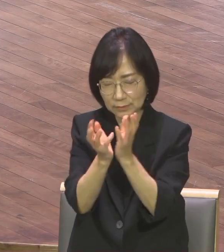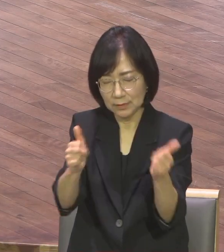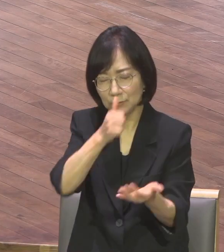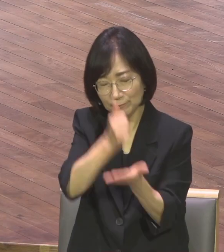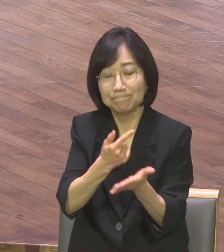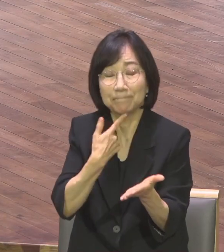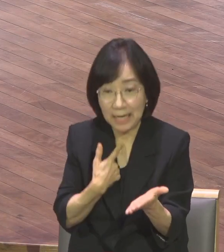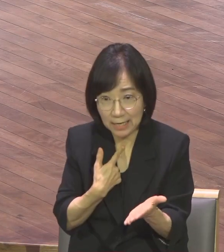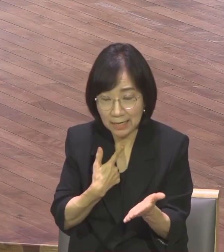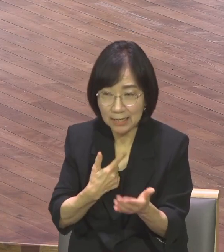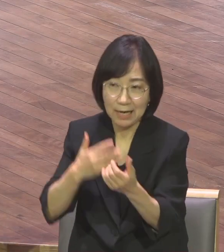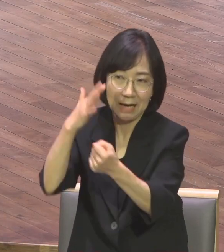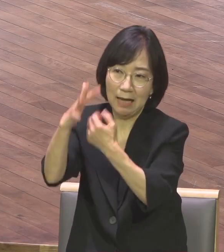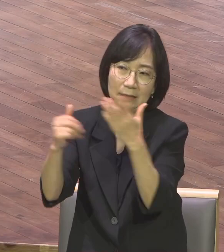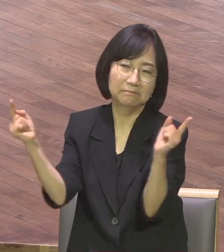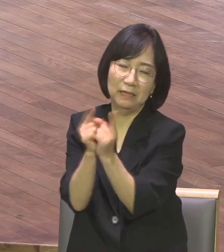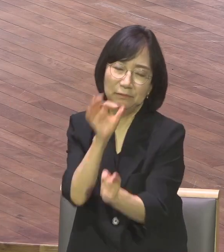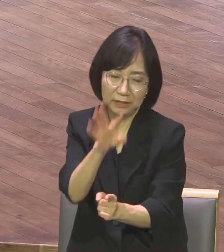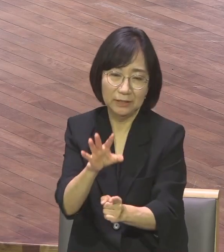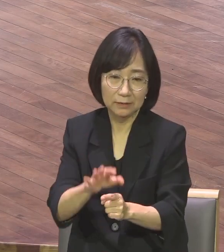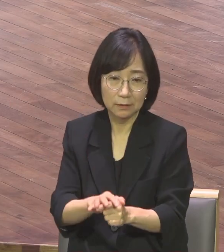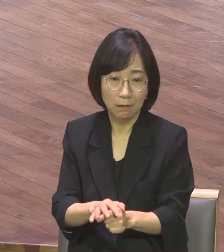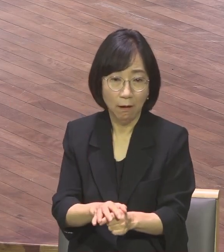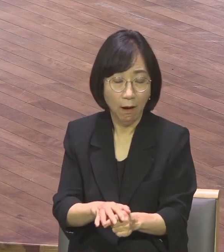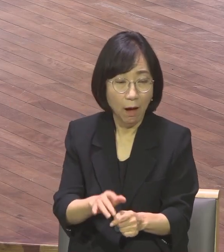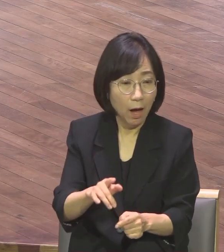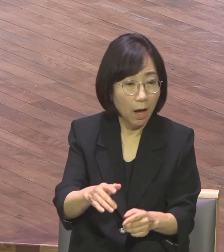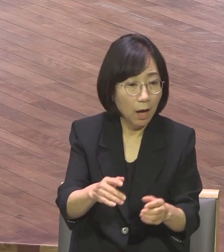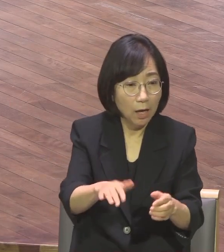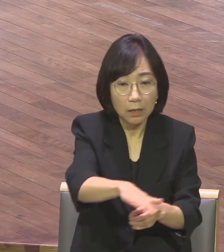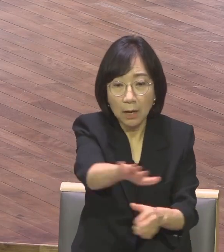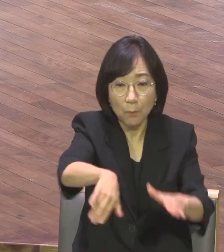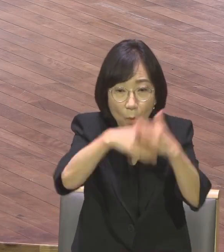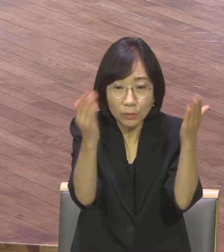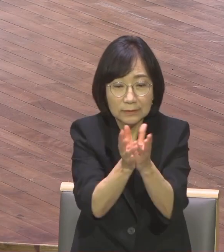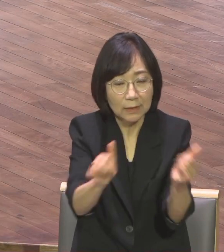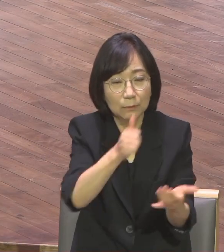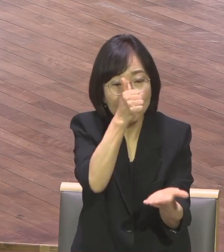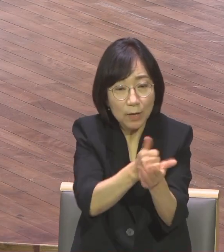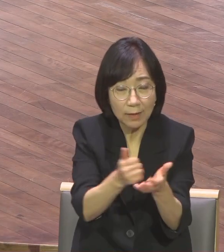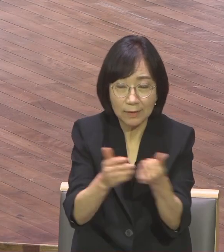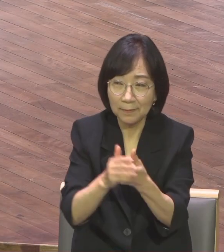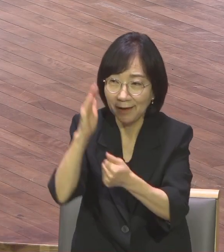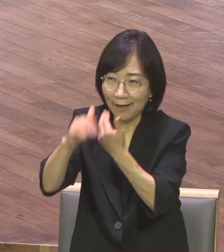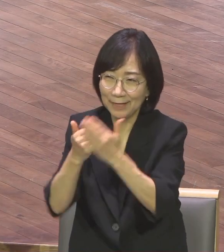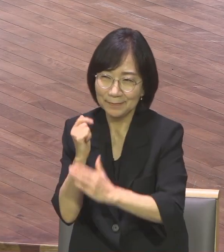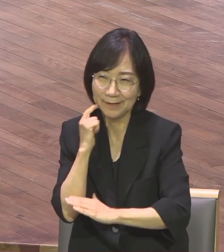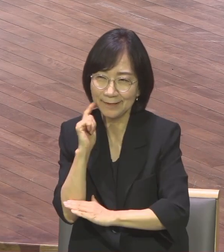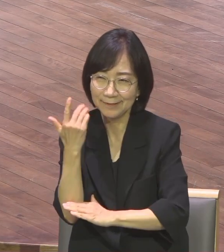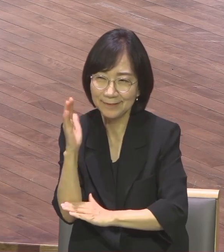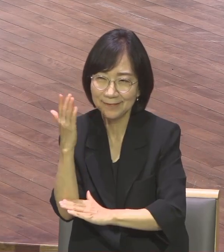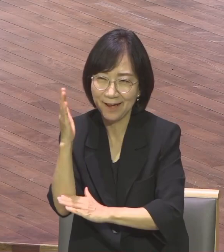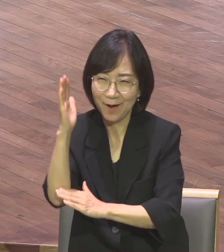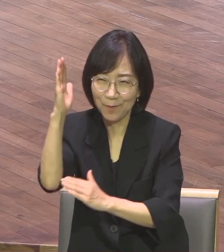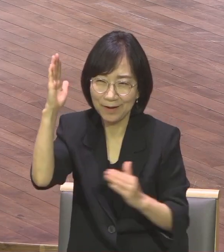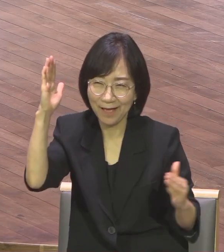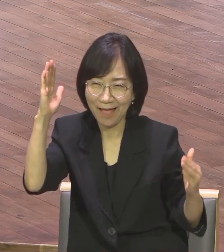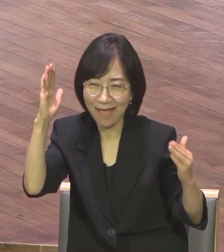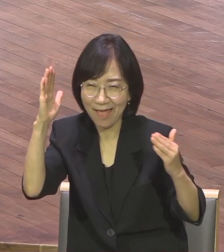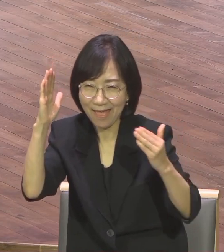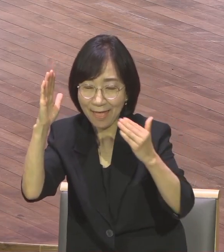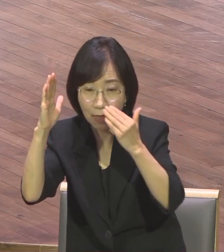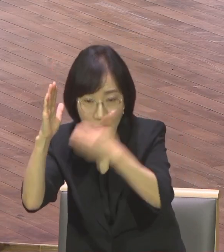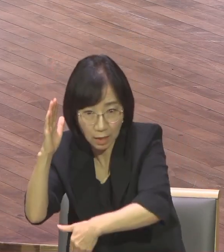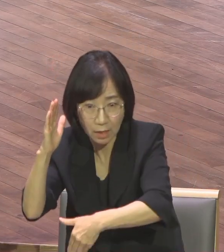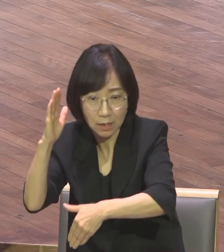못한다. 절대로 모든 사람이 죄인이기 때문에 하나님의 영광에 이르지 못해. 저기 교황청의 교황도,